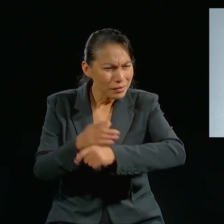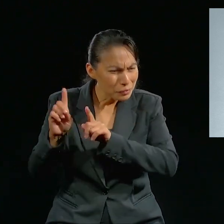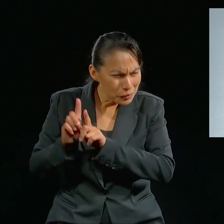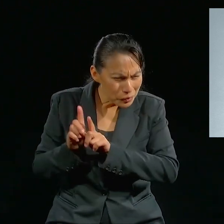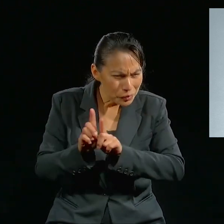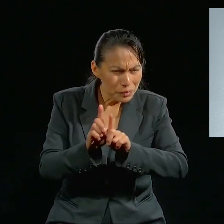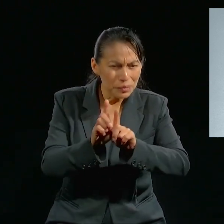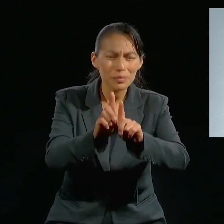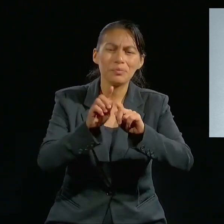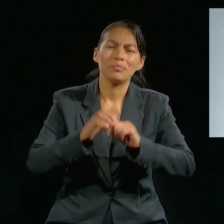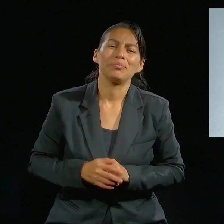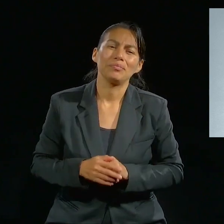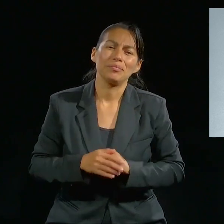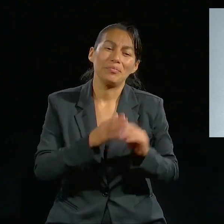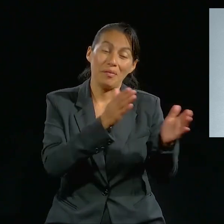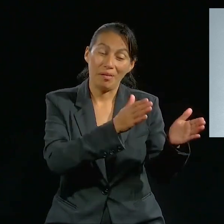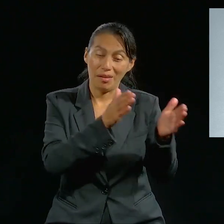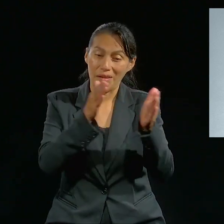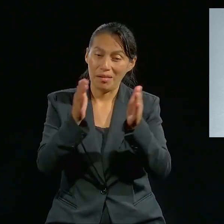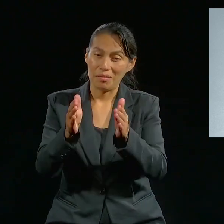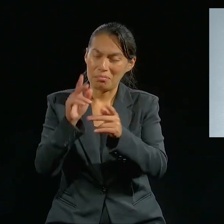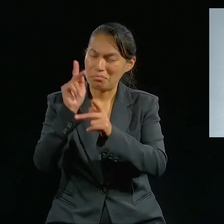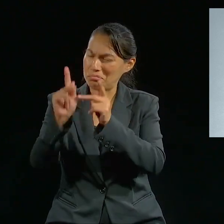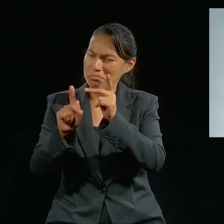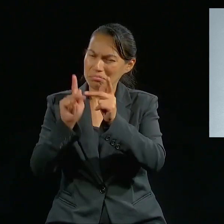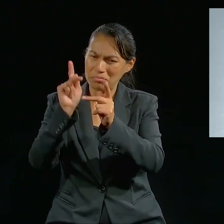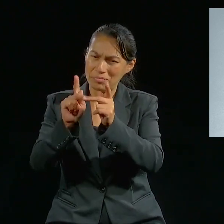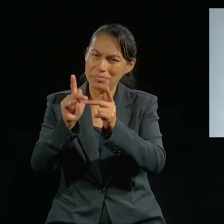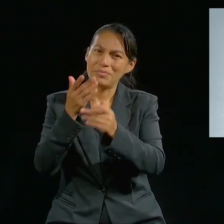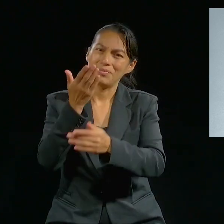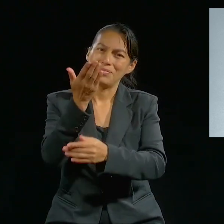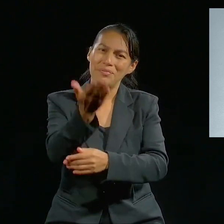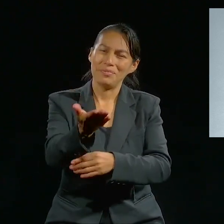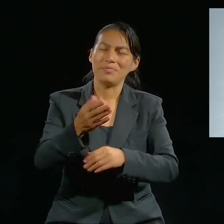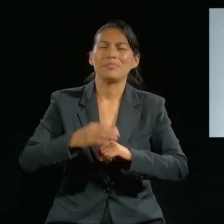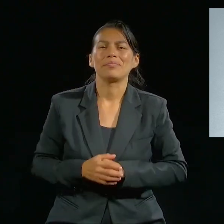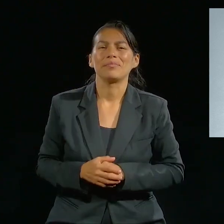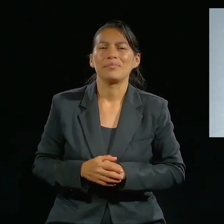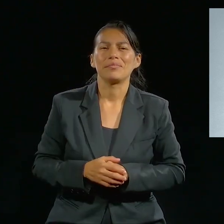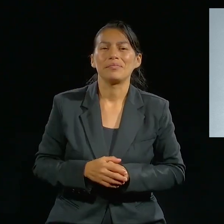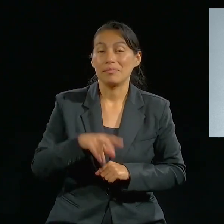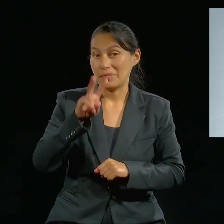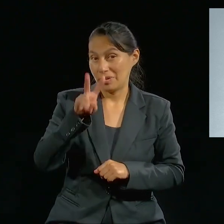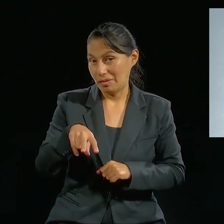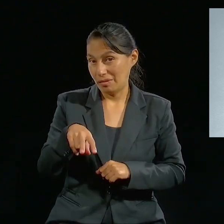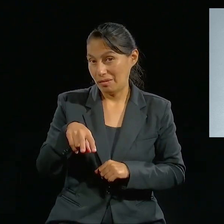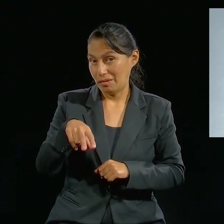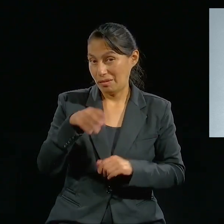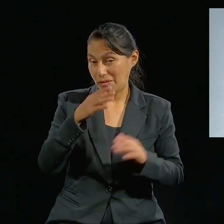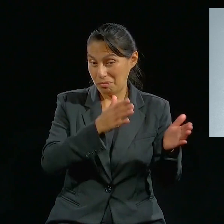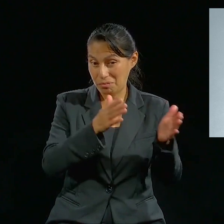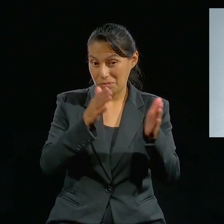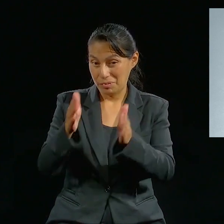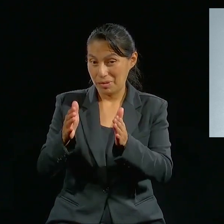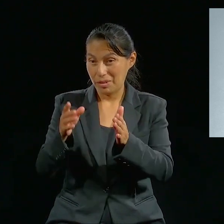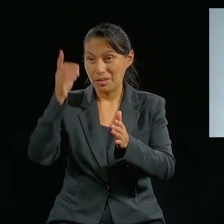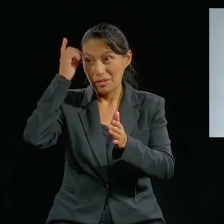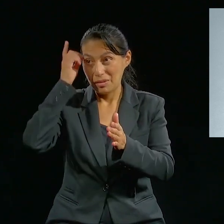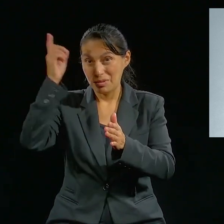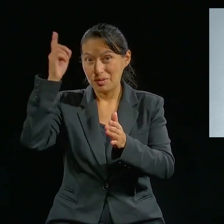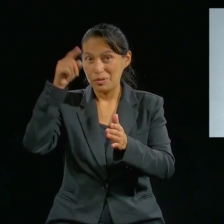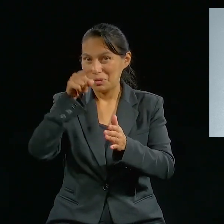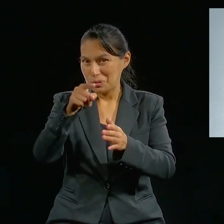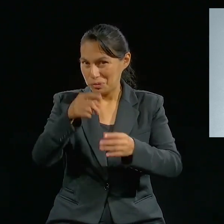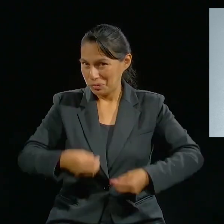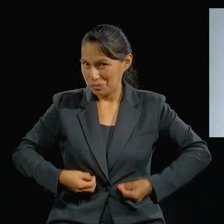contigo yo tengo un plan para ti y créeme Larisa el plan de Dios sigue en función en